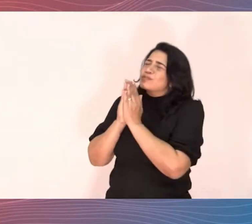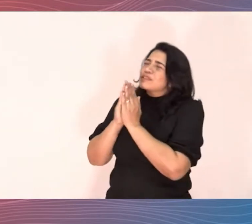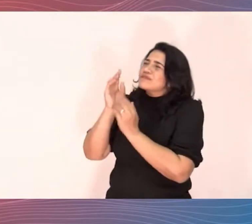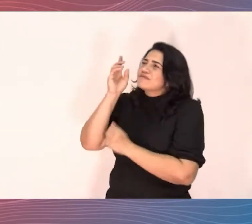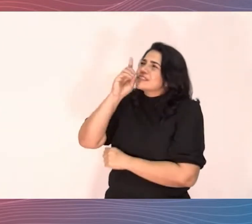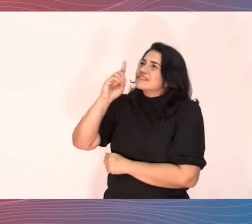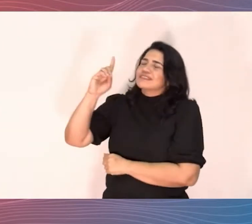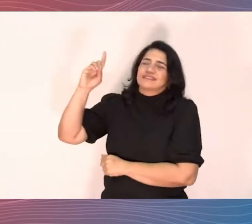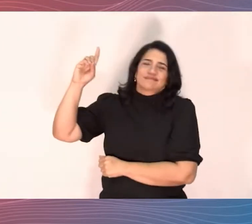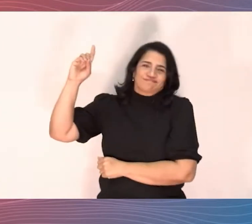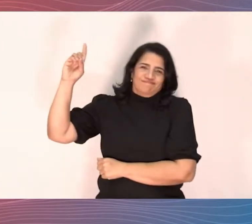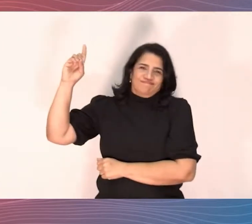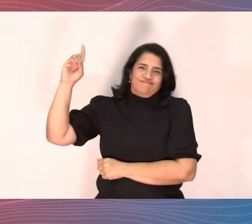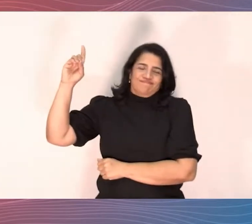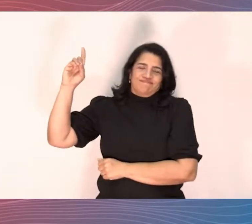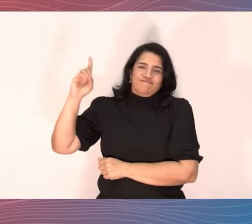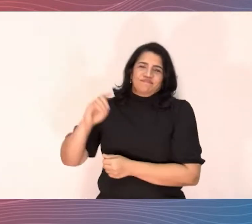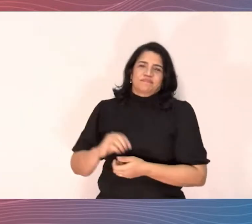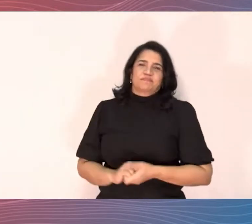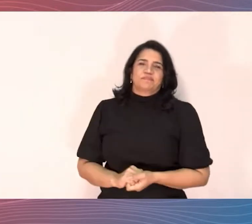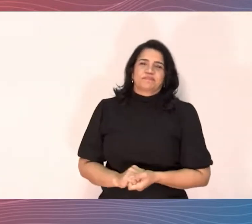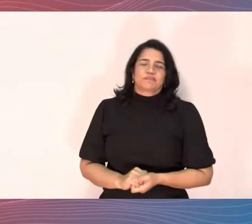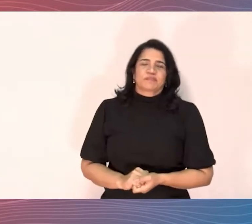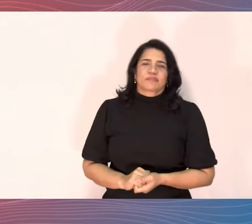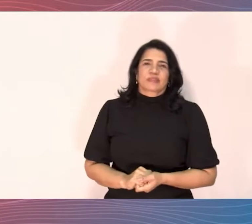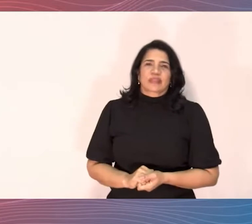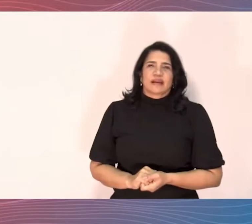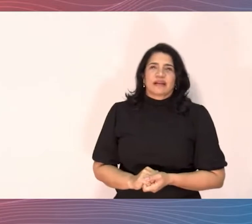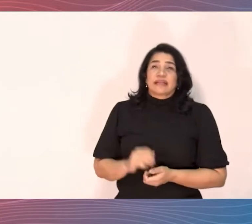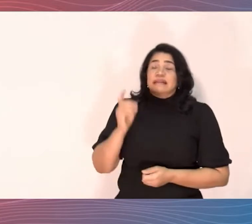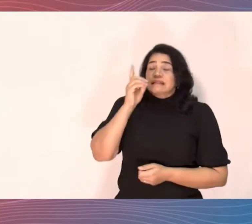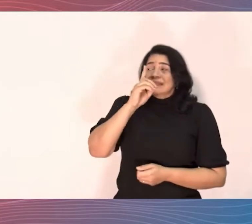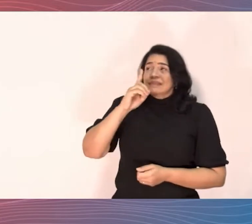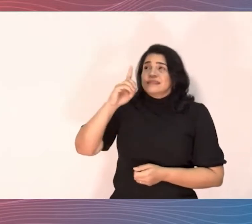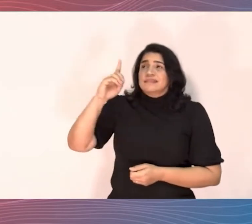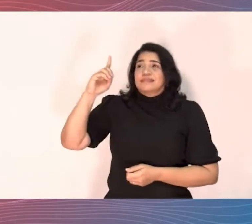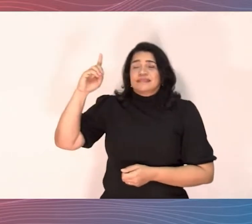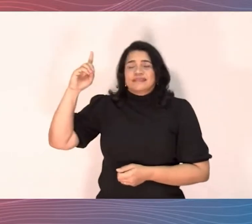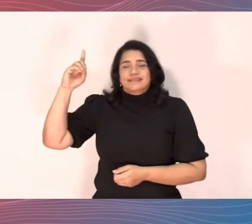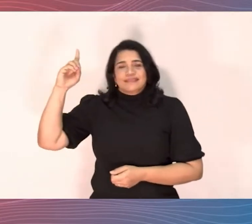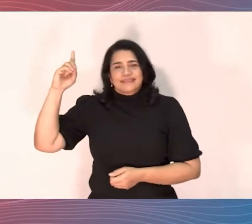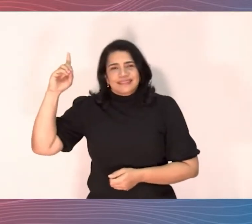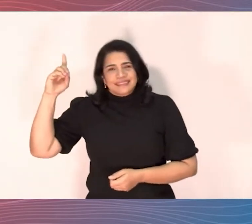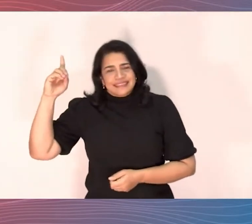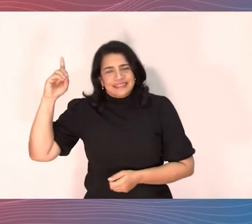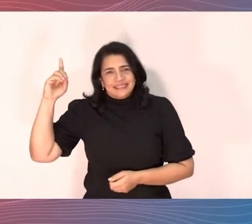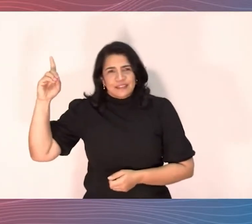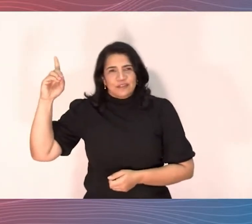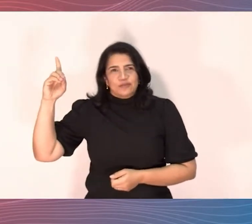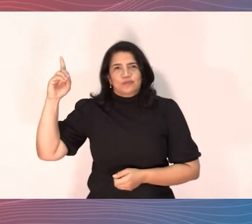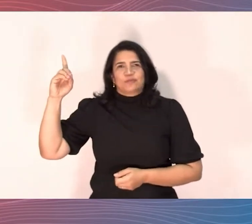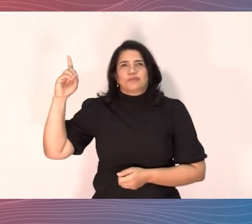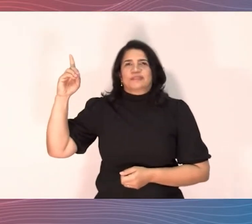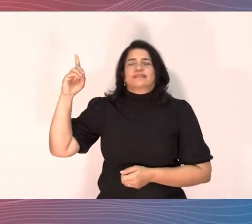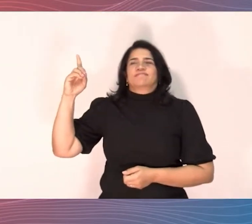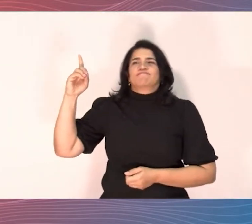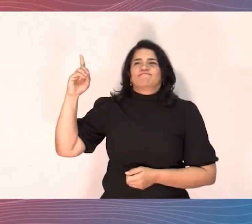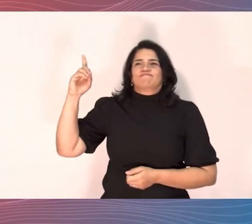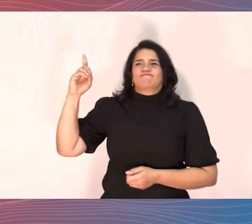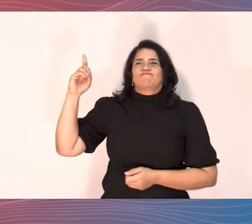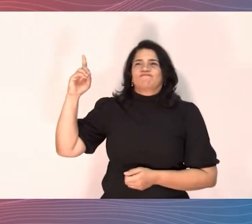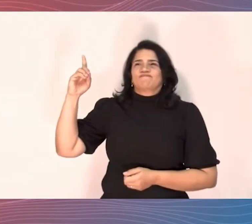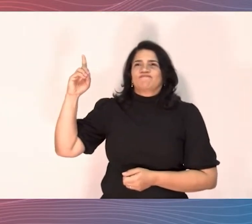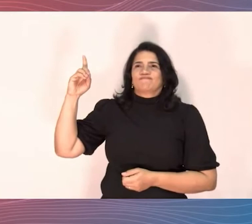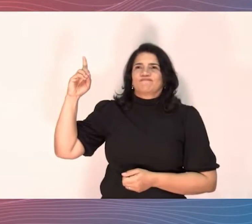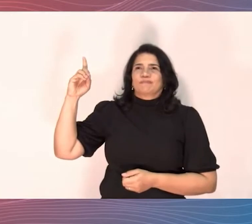gerou com a sua vida por meio do Espírito. João capítulo 7, versículos 5 a 7. Jesus disse para